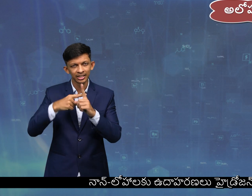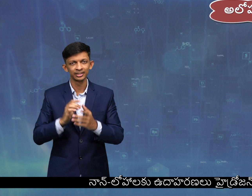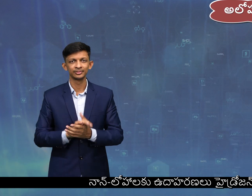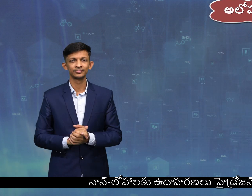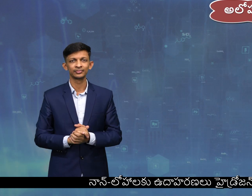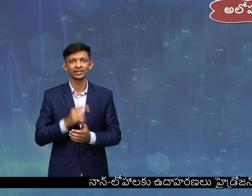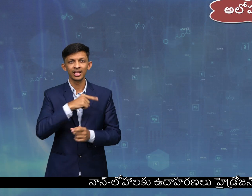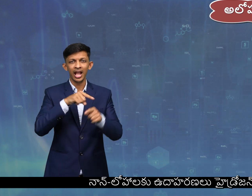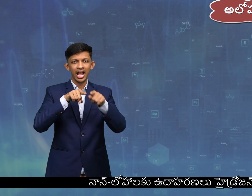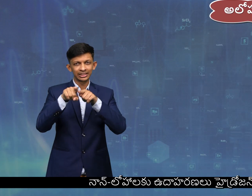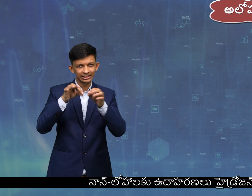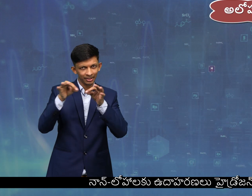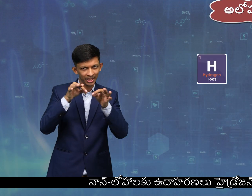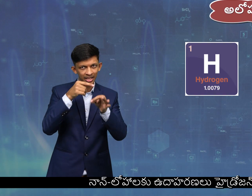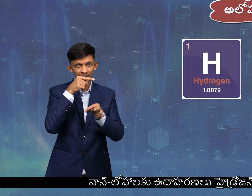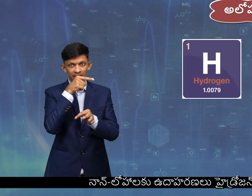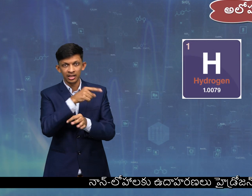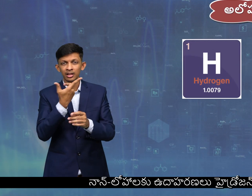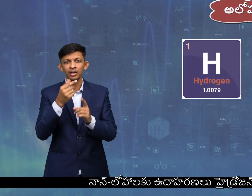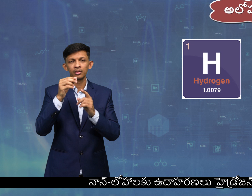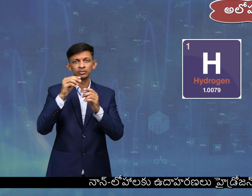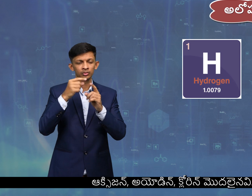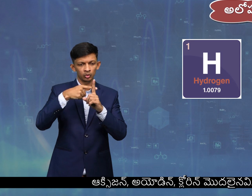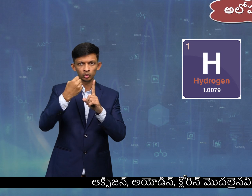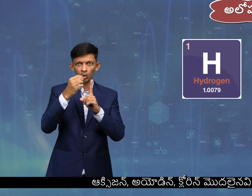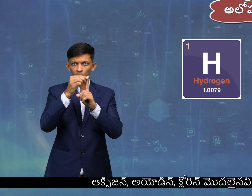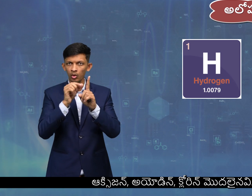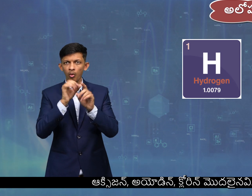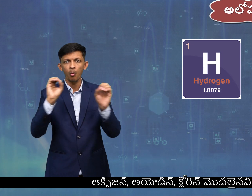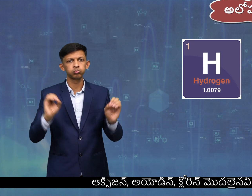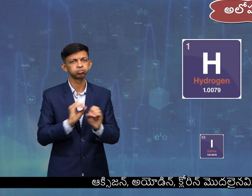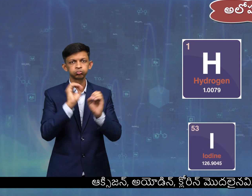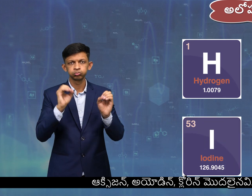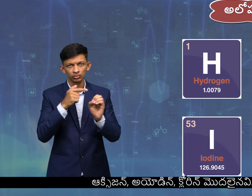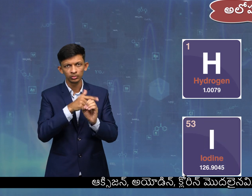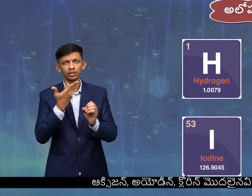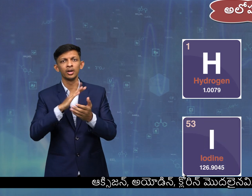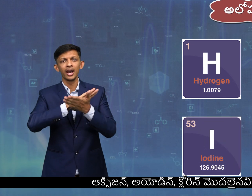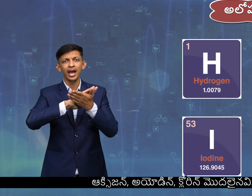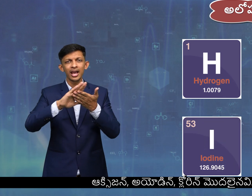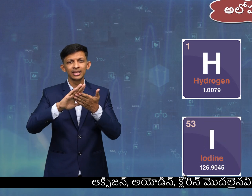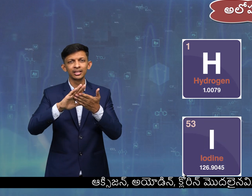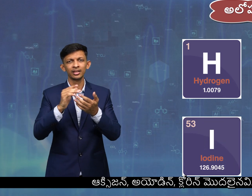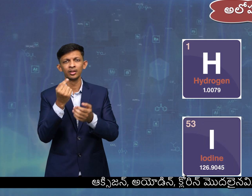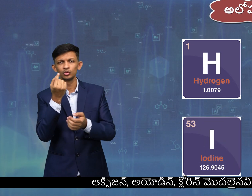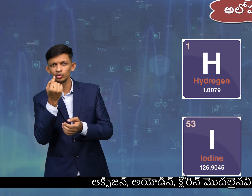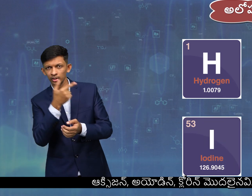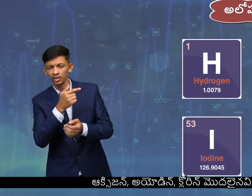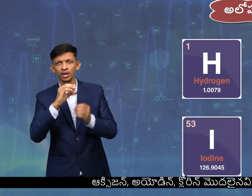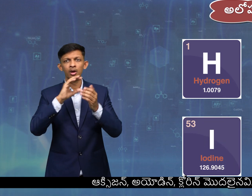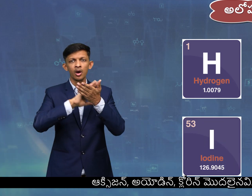నాన్ లోహాలకు ఉదాహరణలు హైడ్రోజన్, ఆక్సిజన్, అయోడిన్, క్లోరిన్ మొదలైనవి.